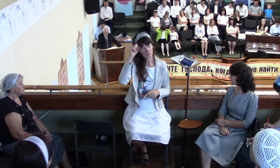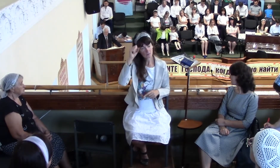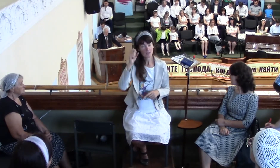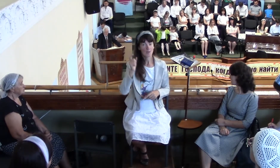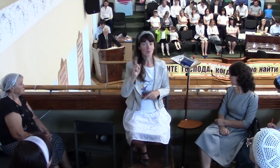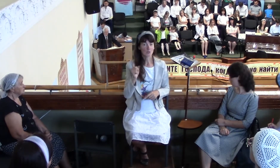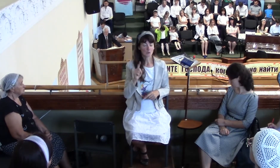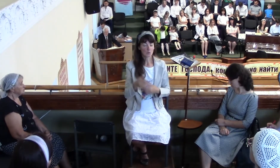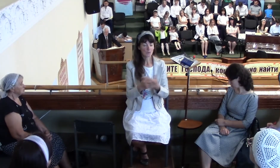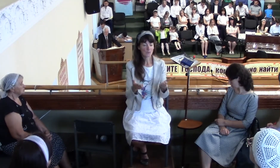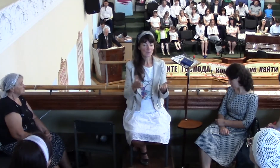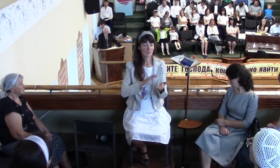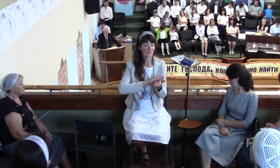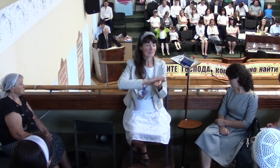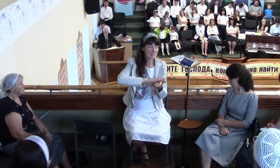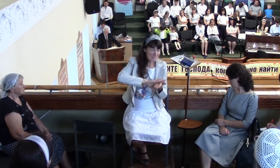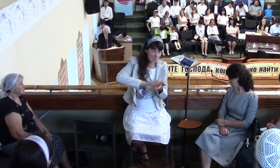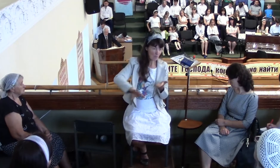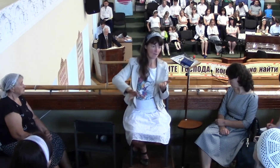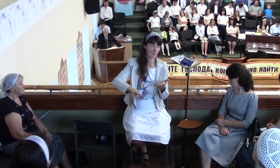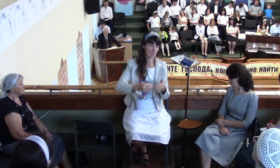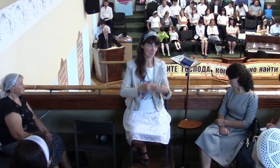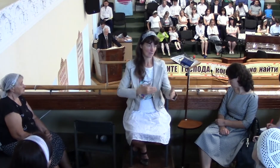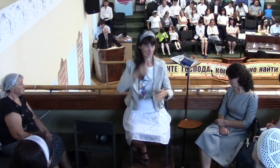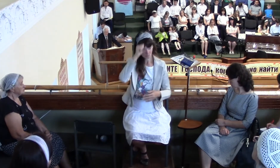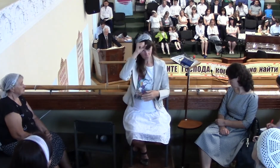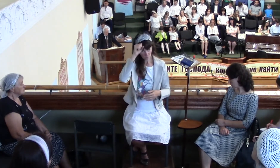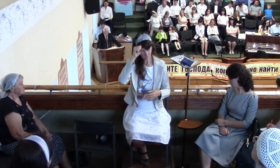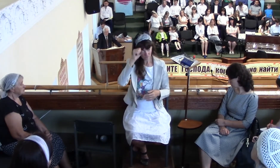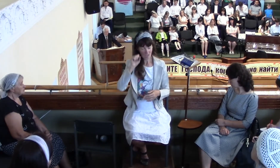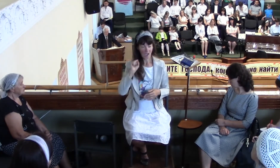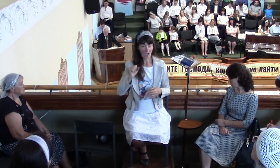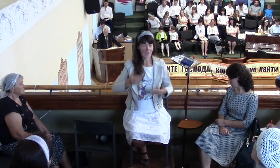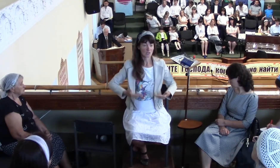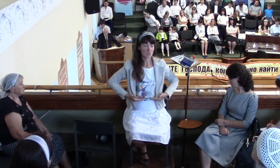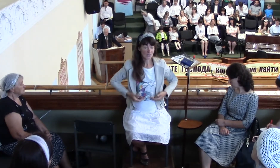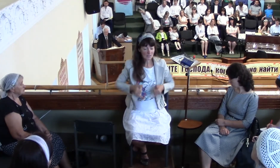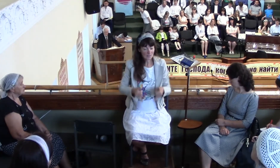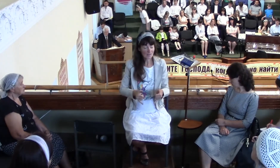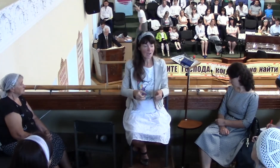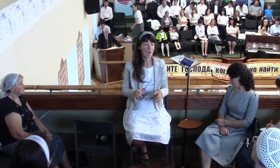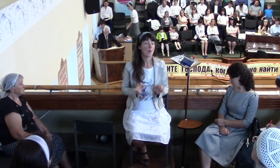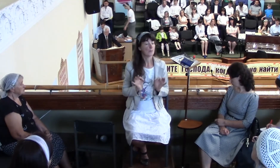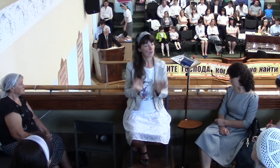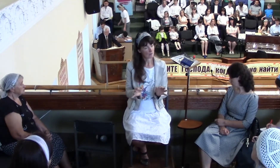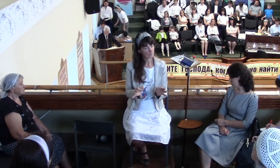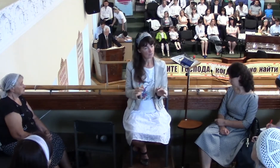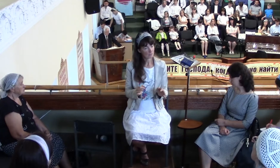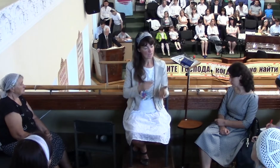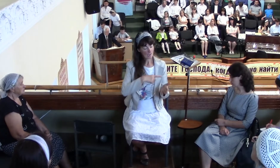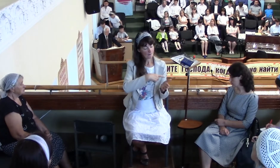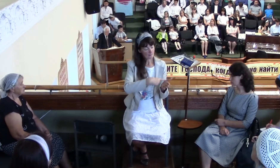от грехов, жили для правды. Ранами его вы